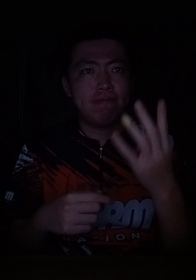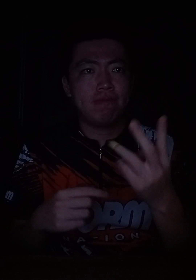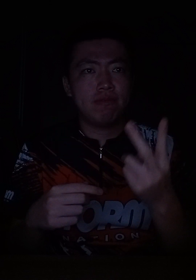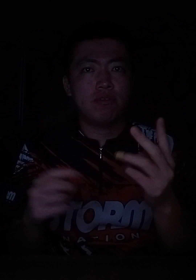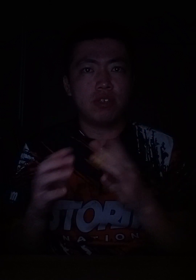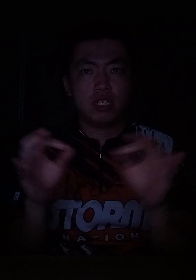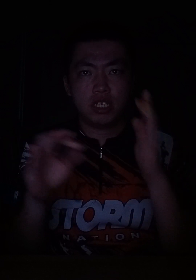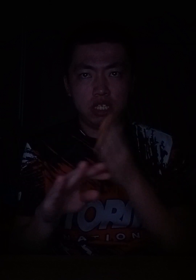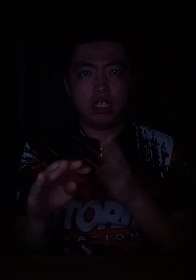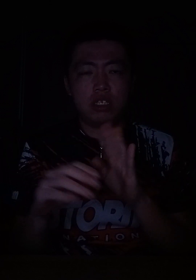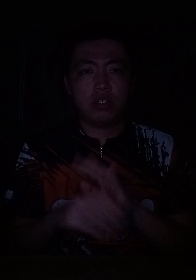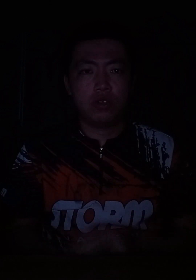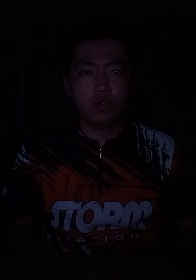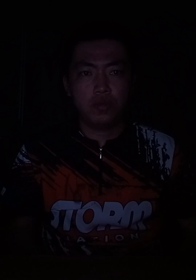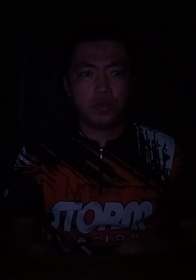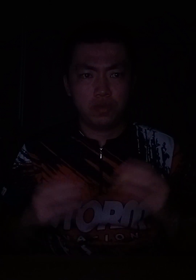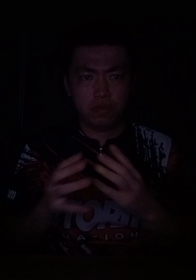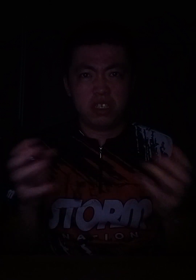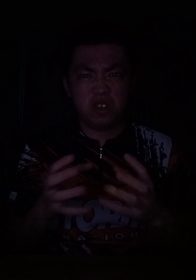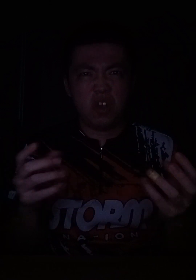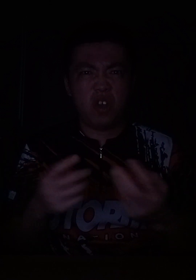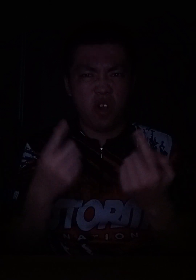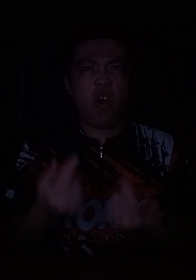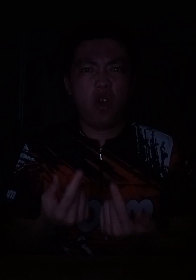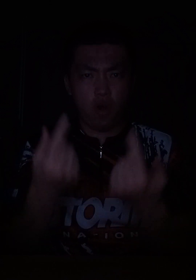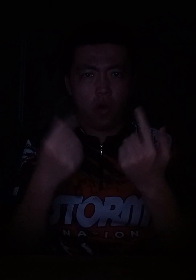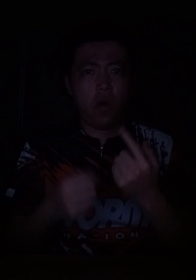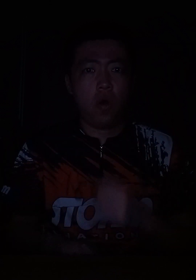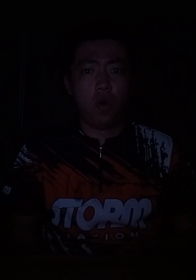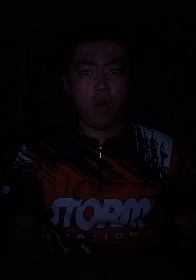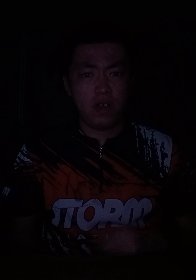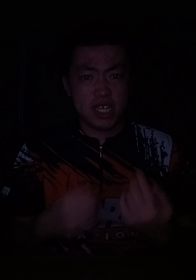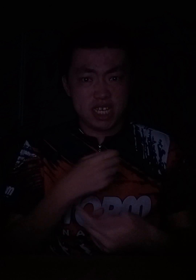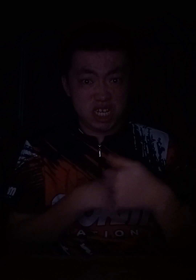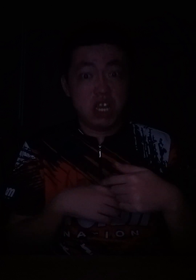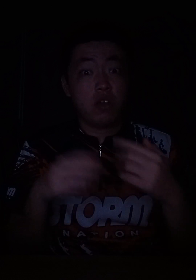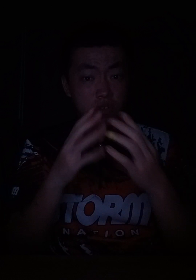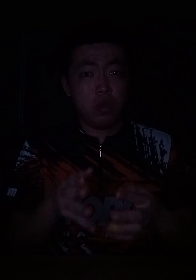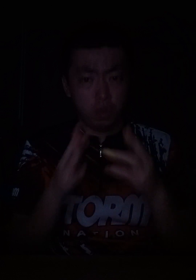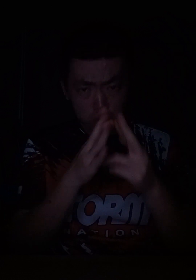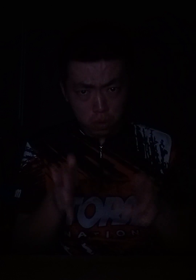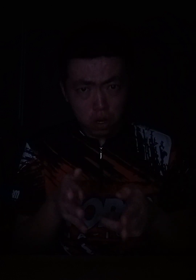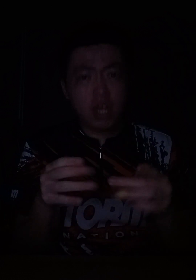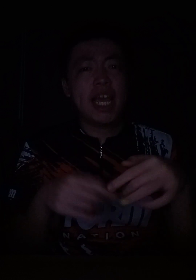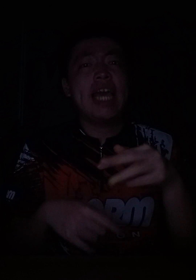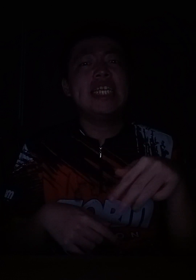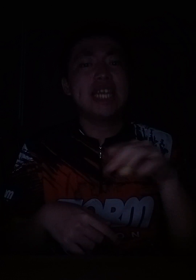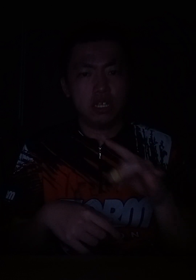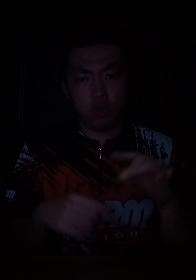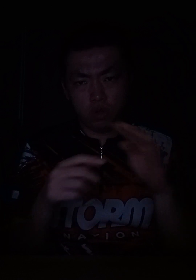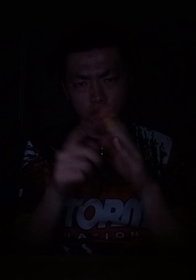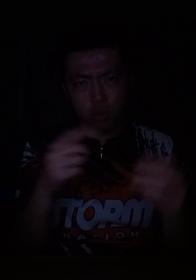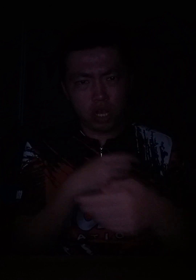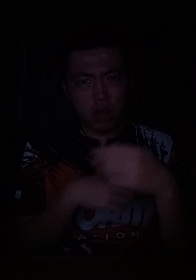42분쯤 재개됐지만 여파는 컸습니다. 지하철 1호선 양방향 열차와 KTX 일부 열차가 4시간 동안